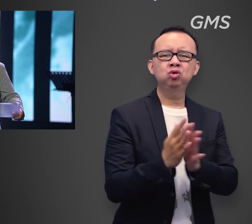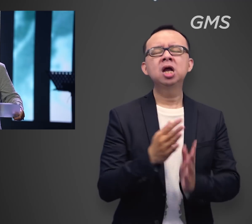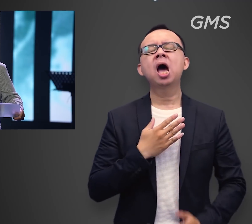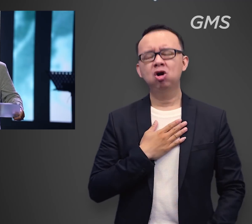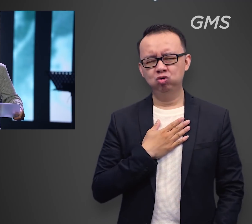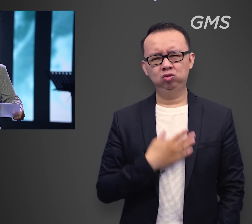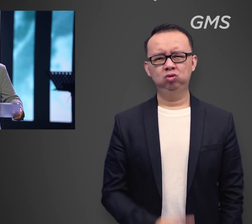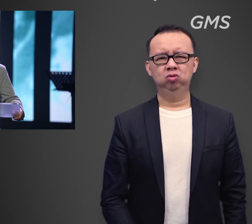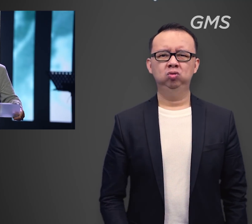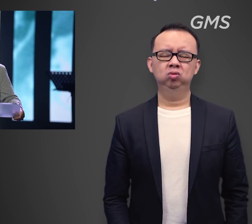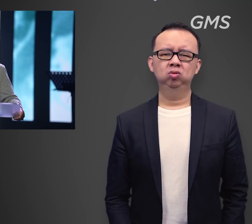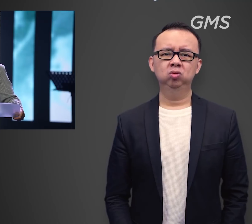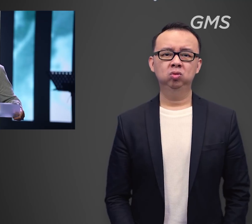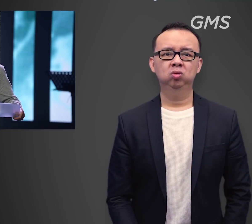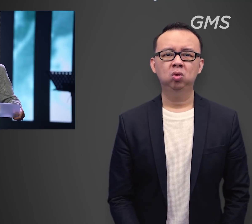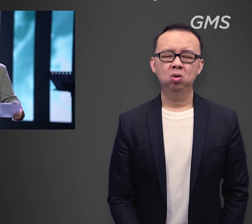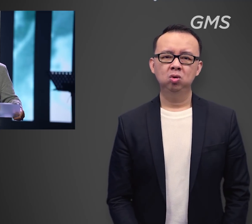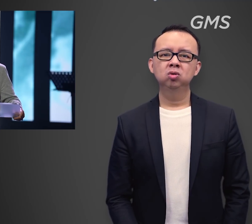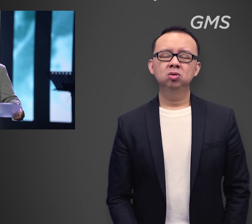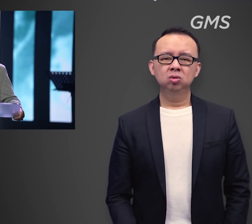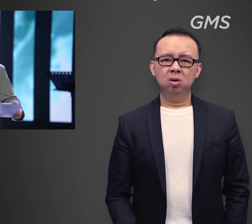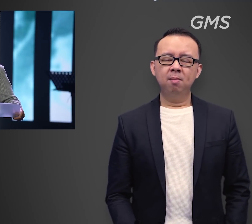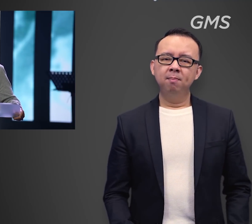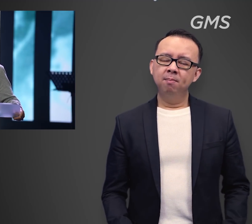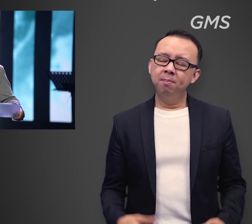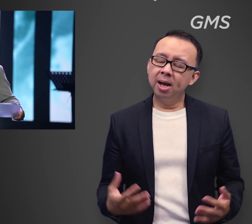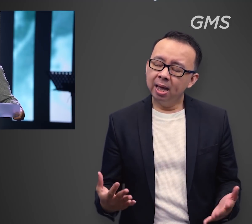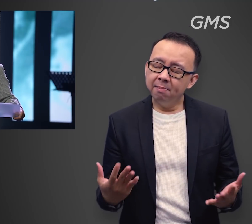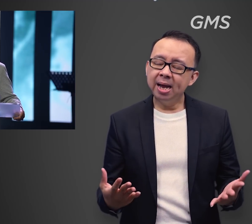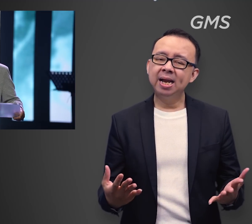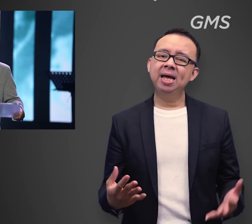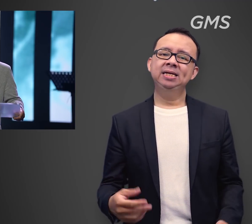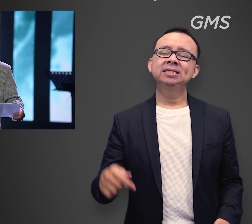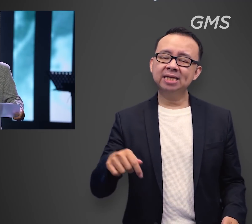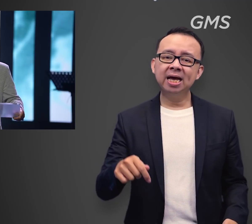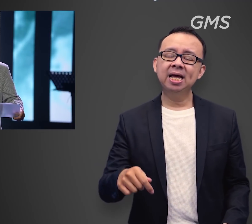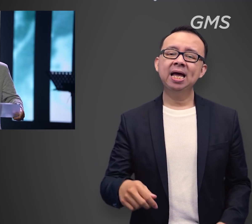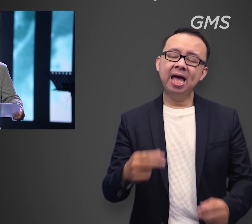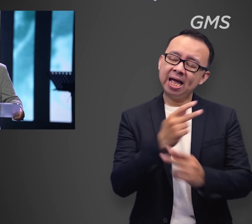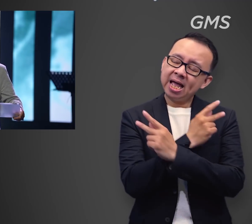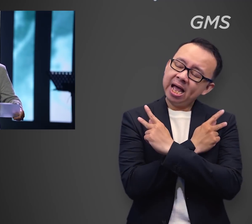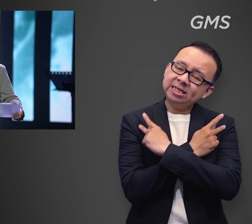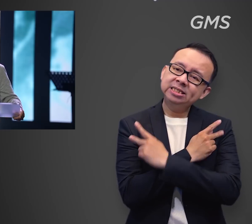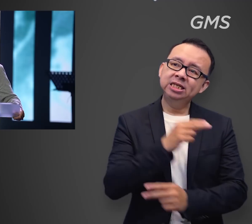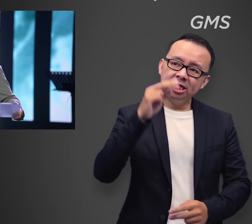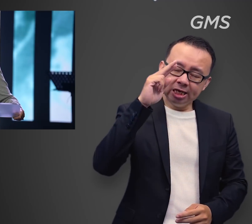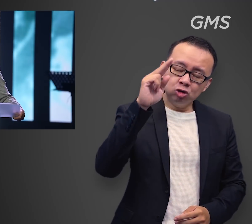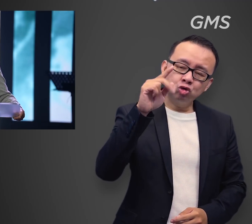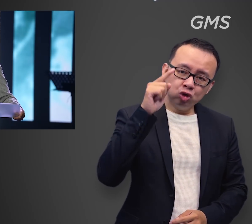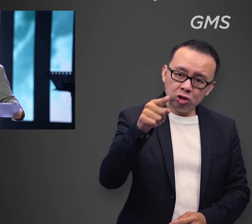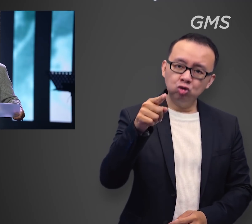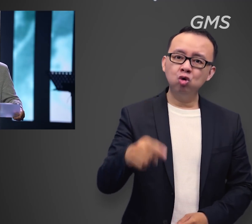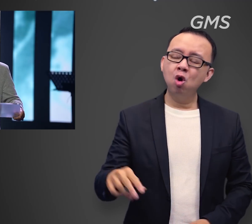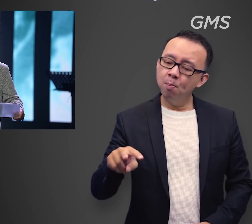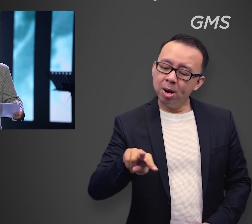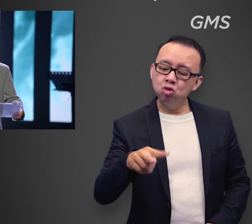boleh mengizinkan kasih itu terus menjamah hati kita. Mengizinkan kasih itu terus mengubah